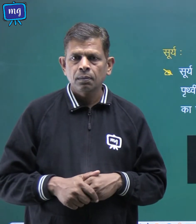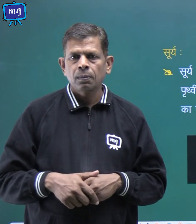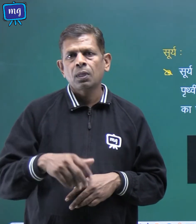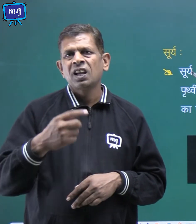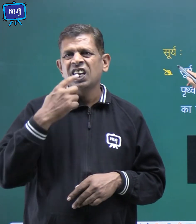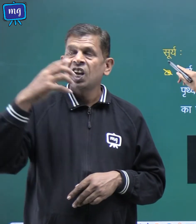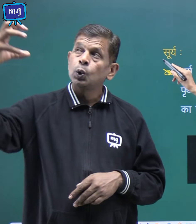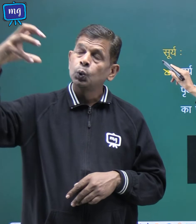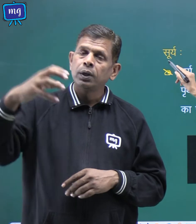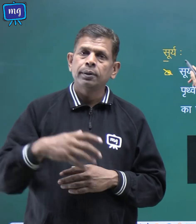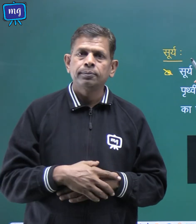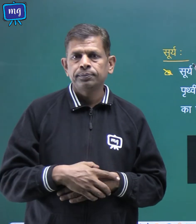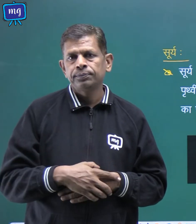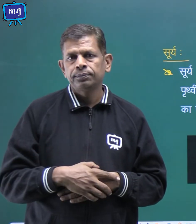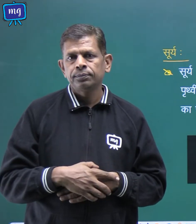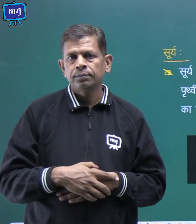सूर्य।